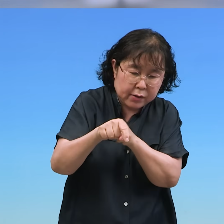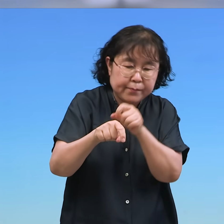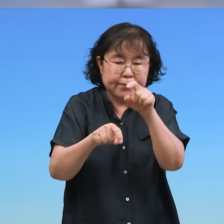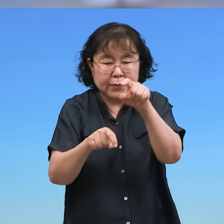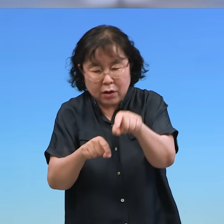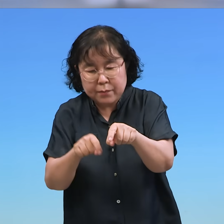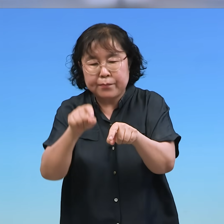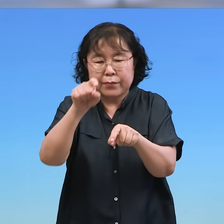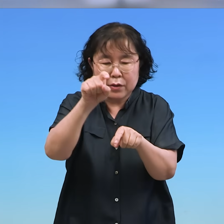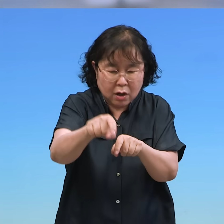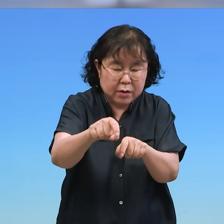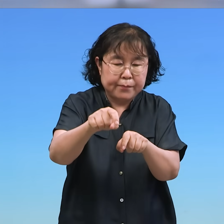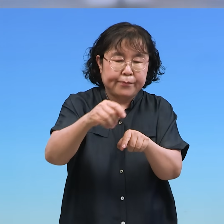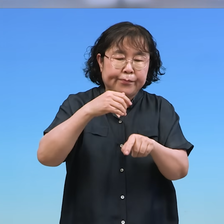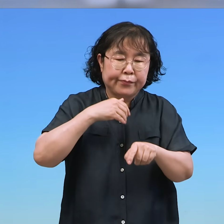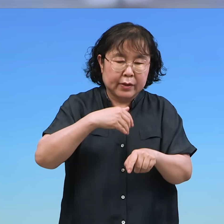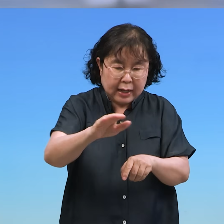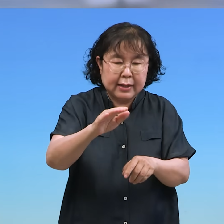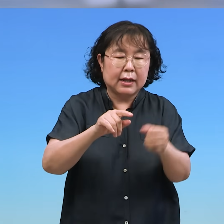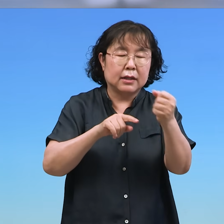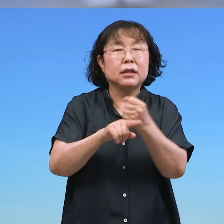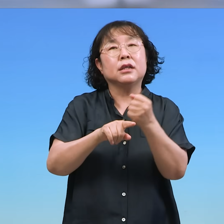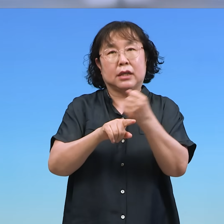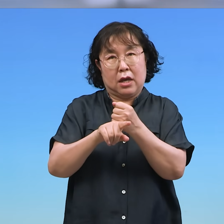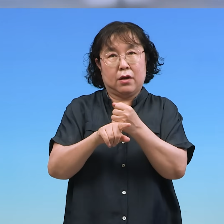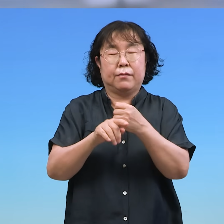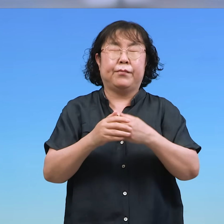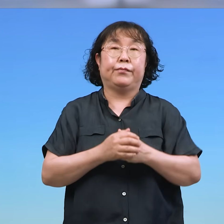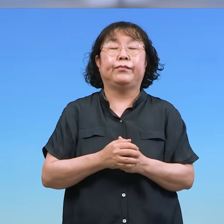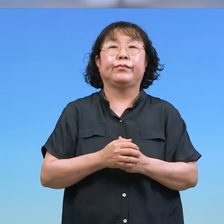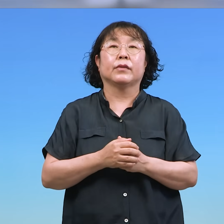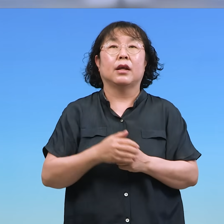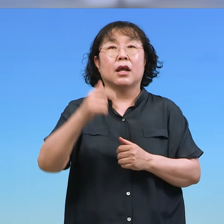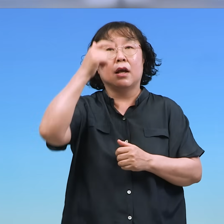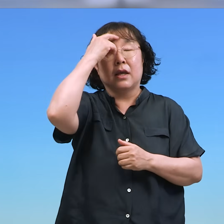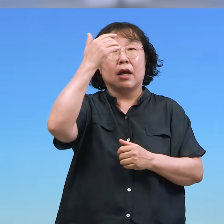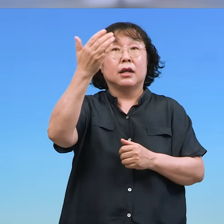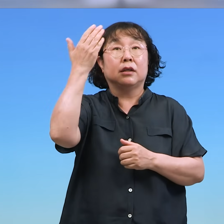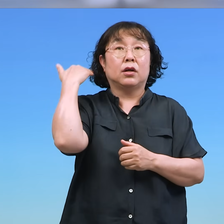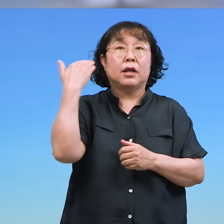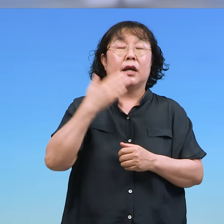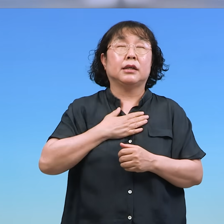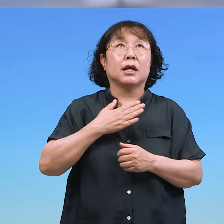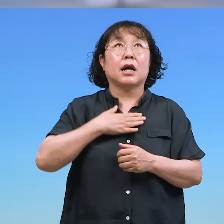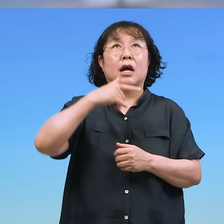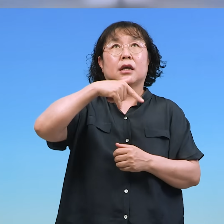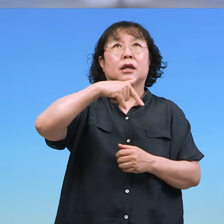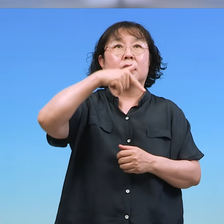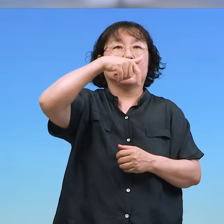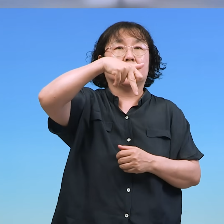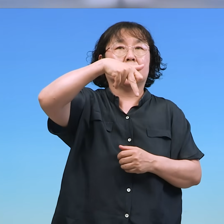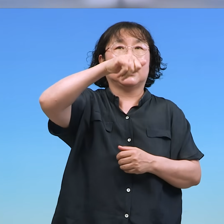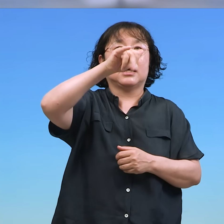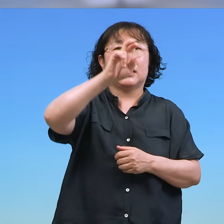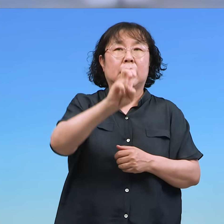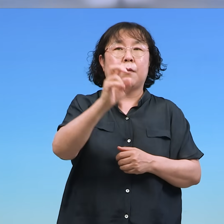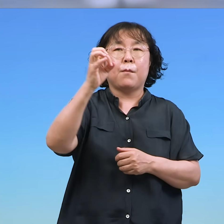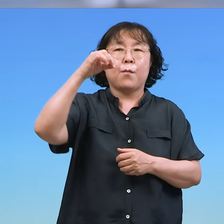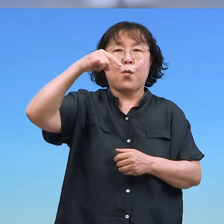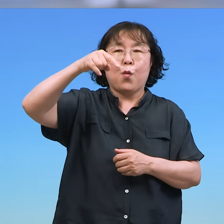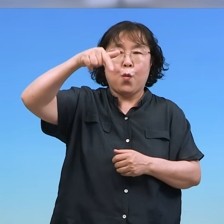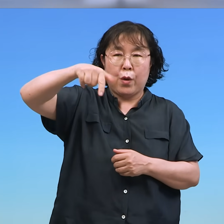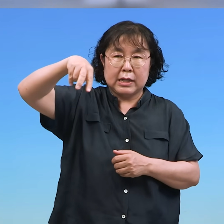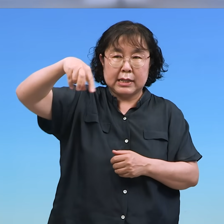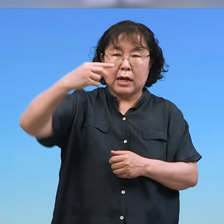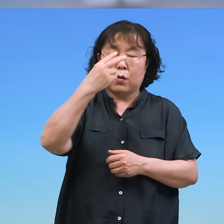아닙니까? 예전에 제가 킴 윅스라고 시각장애인 성악가를 제가 소개해 드린 적이 있는데